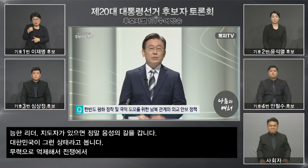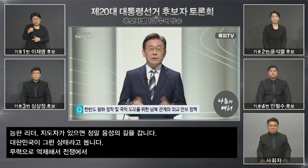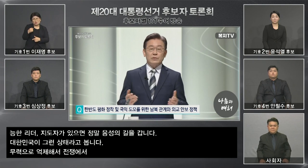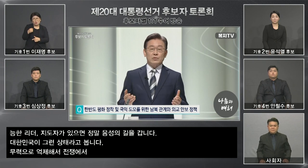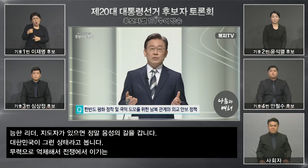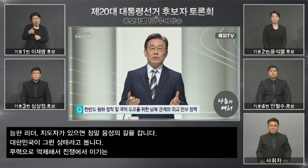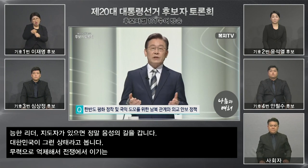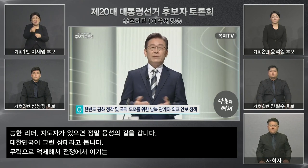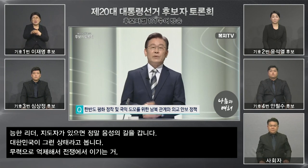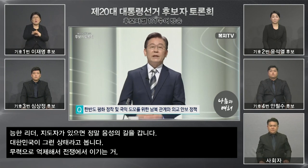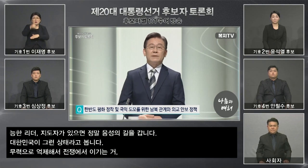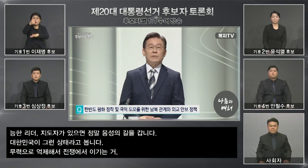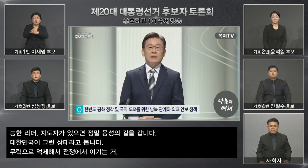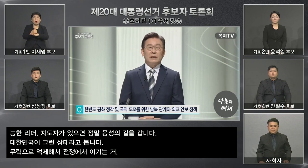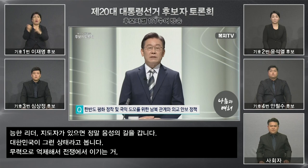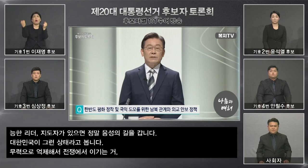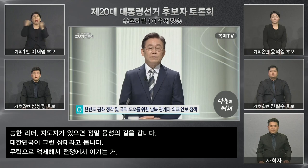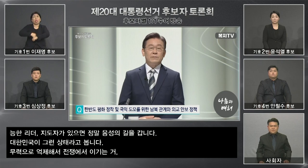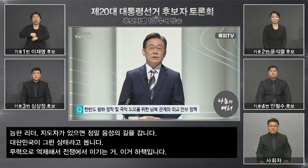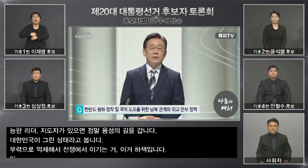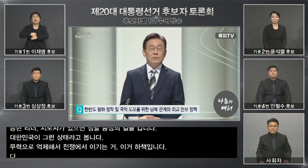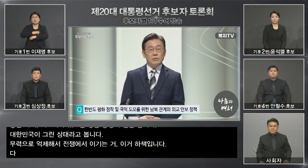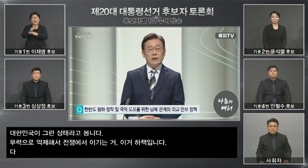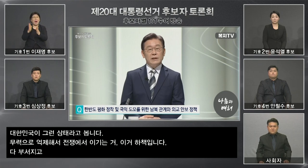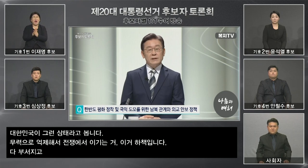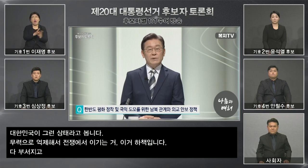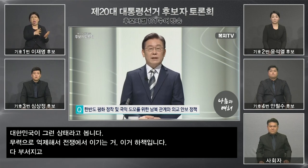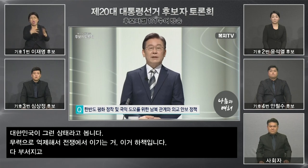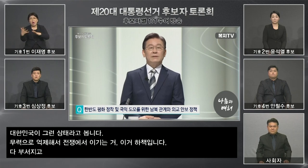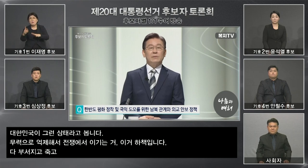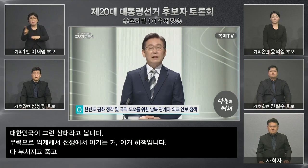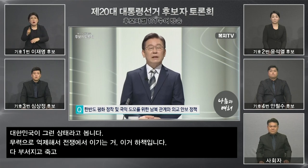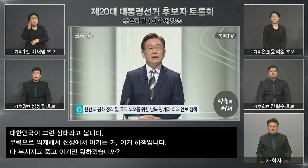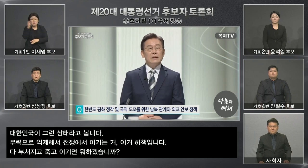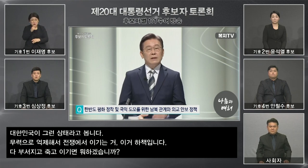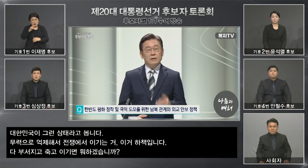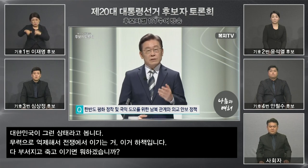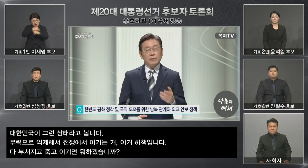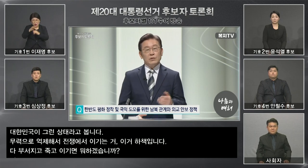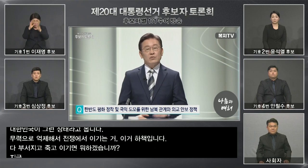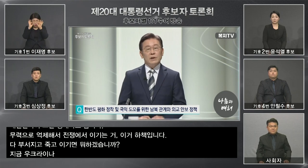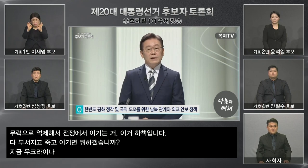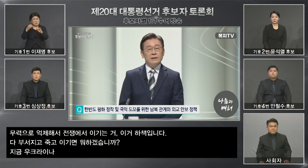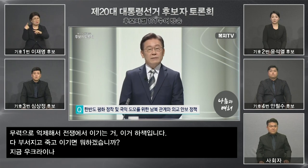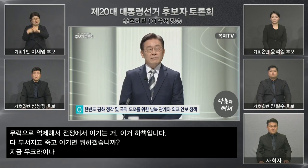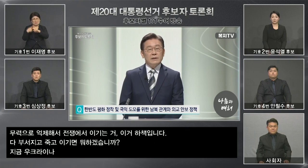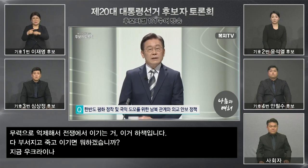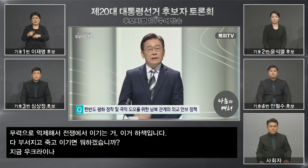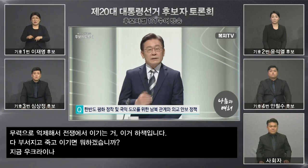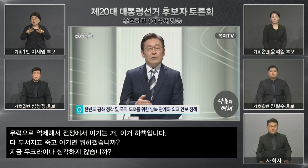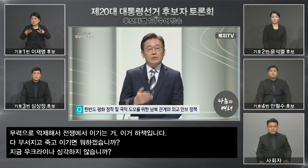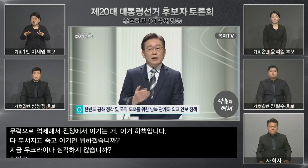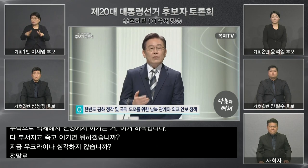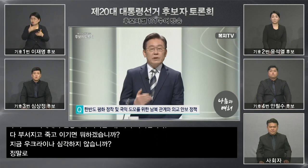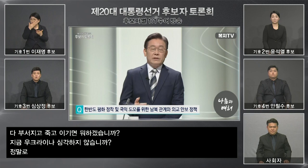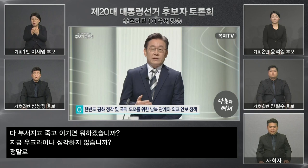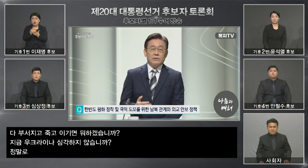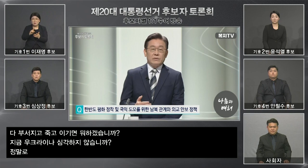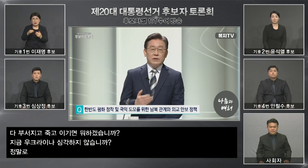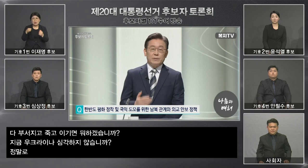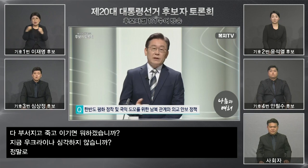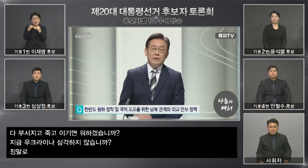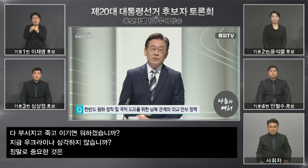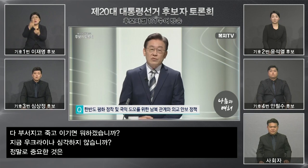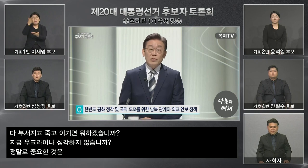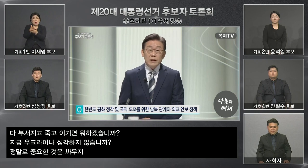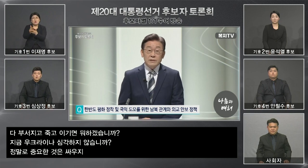다 부서지고 죽고 이기면 뭐 하겠습니까? 지금 우크라이나 심각하지 않습니까? 정말로 중요한 거는 싸우지 않고 이기는